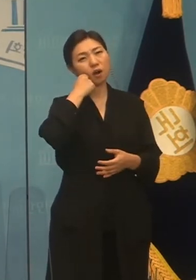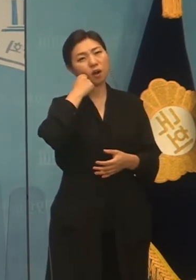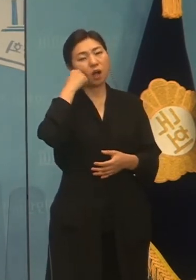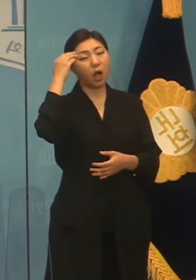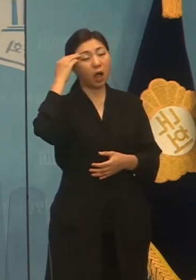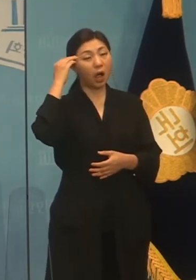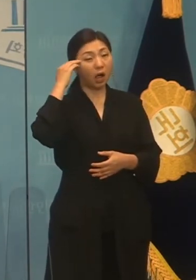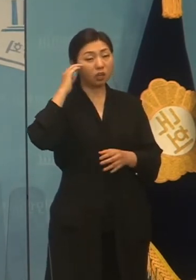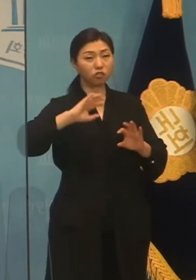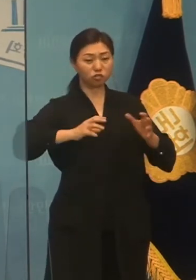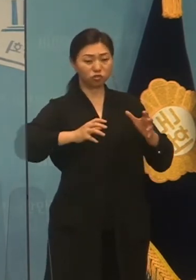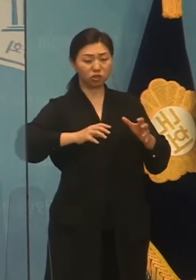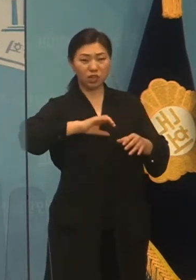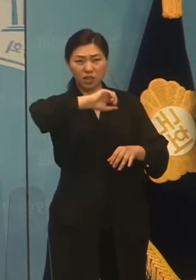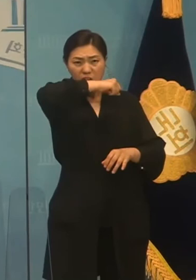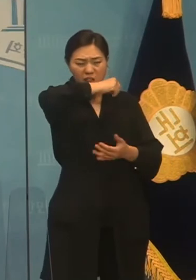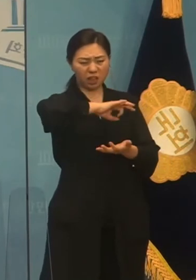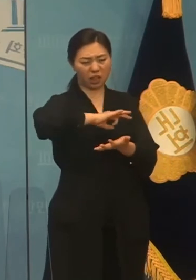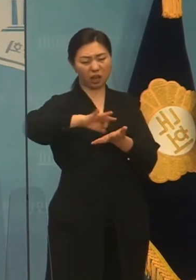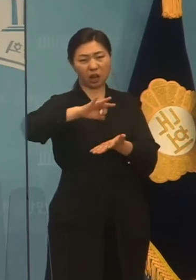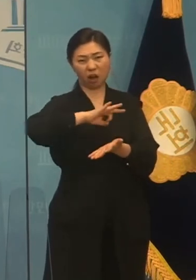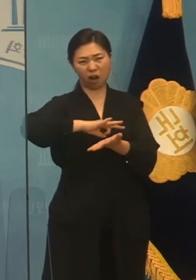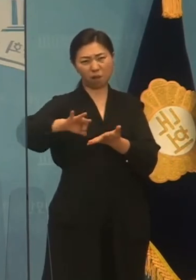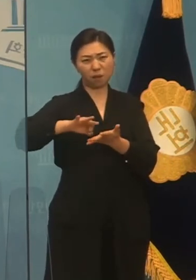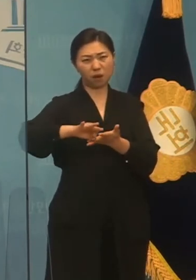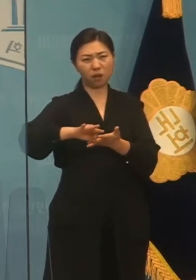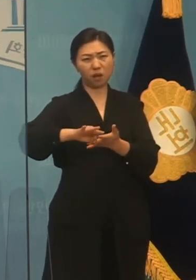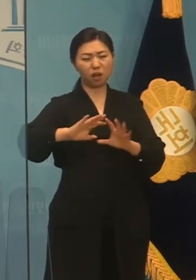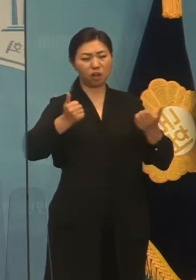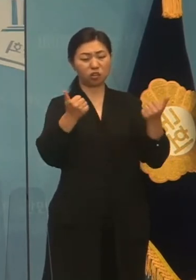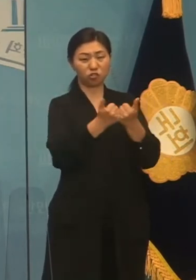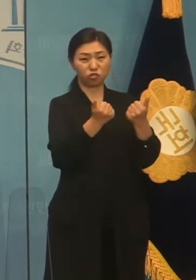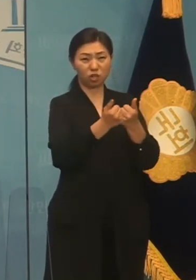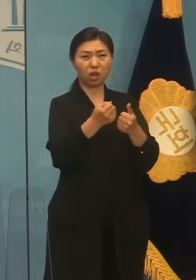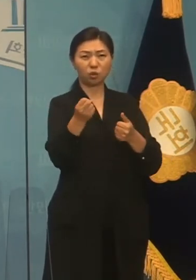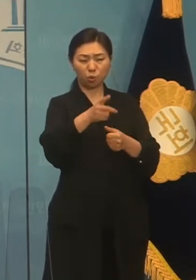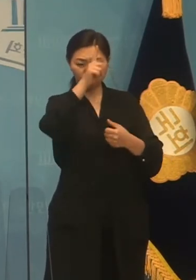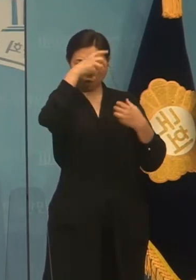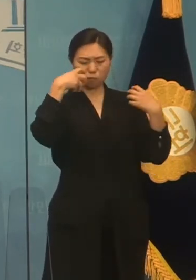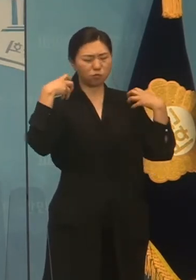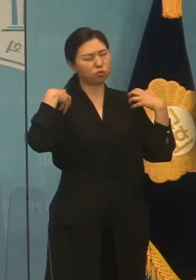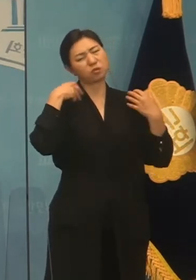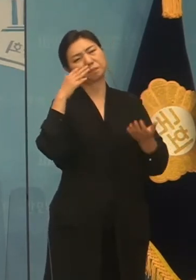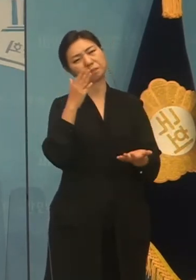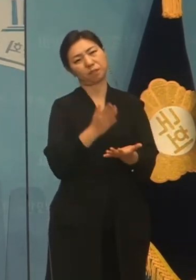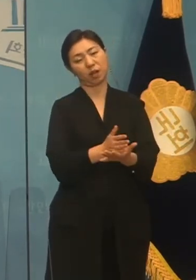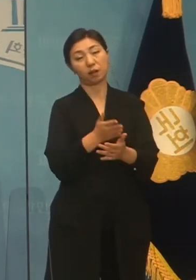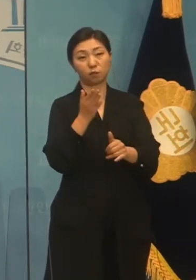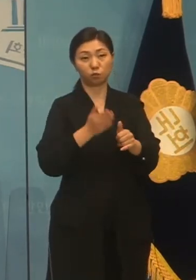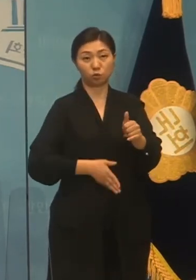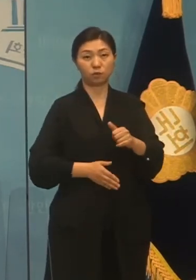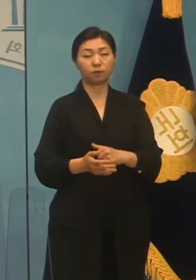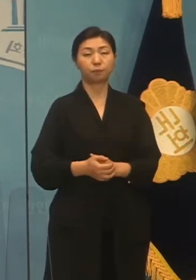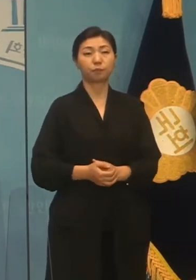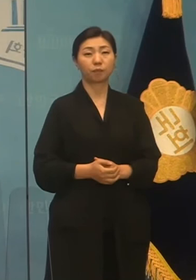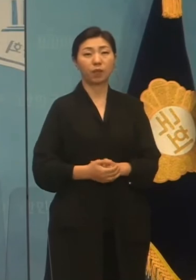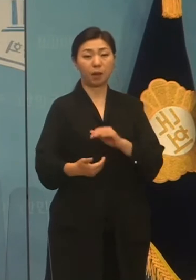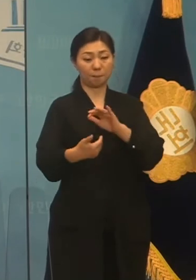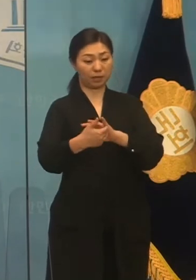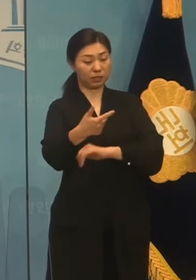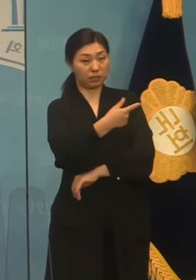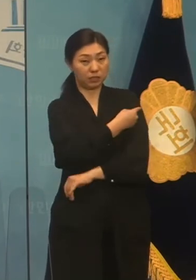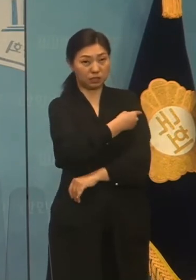예산 낭비는 국회는 물론이고 우리 정부도 하지 말아야 합니다. 백신 수입국에서 백신 주권 국가로 가는